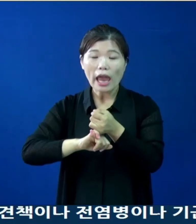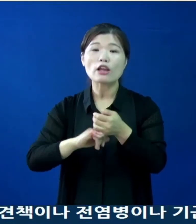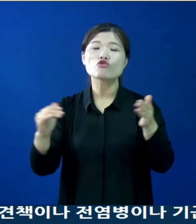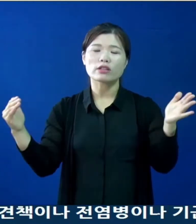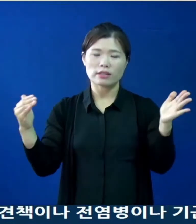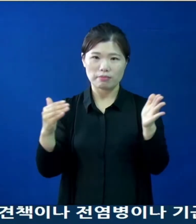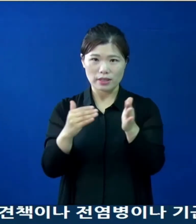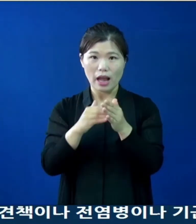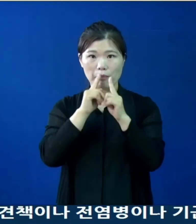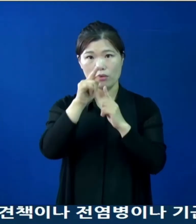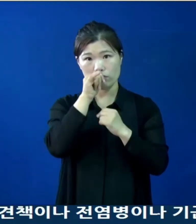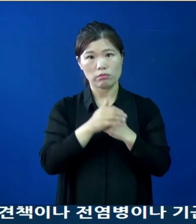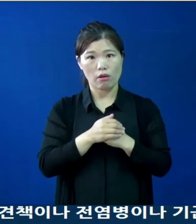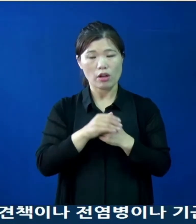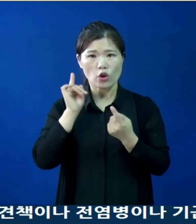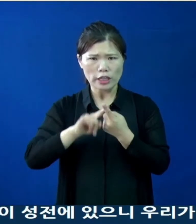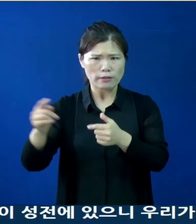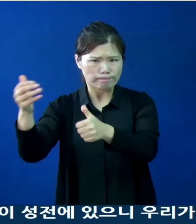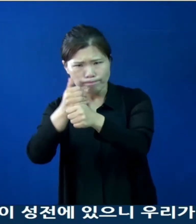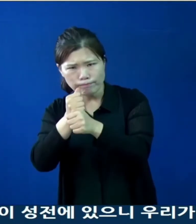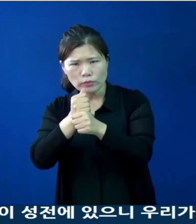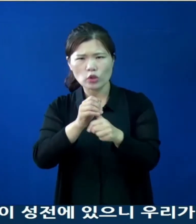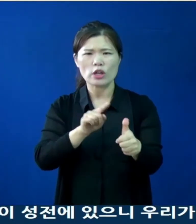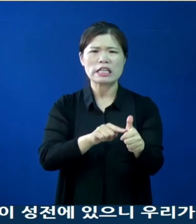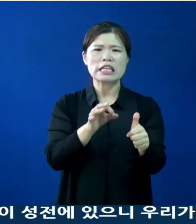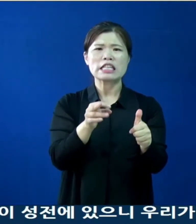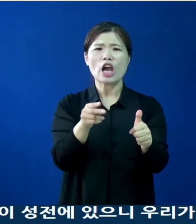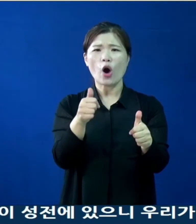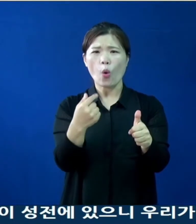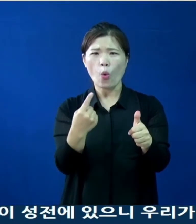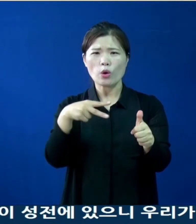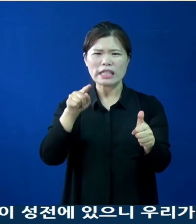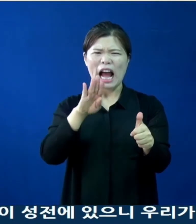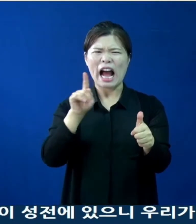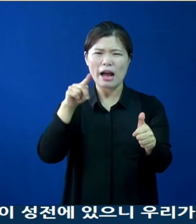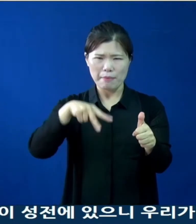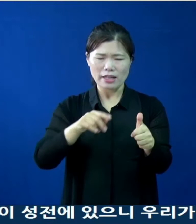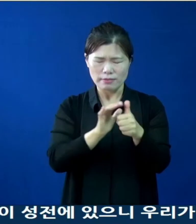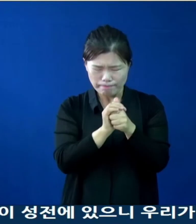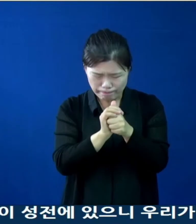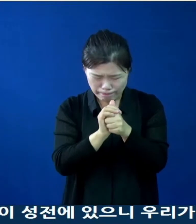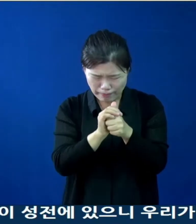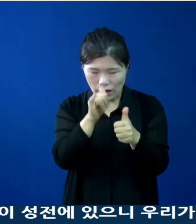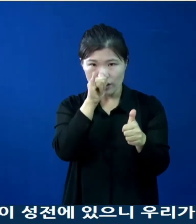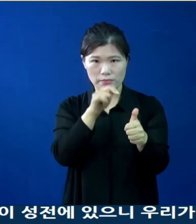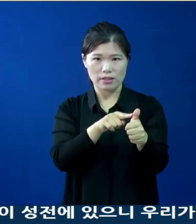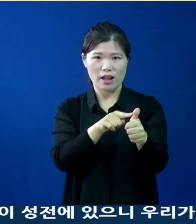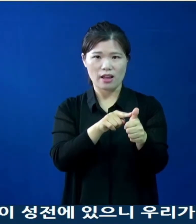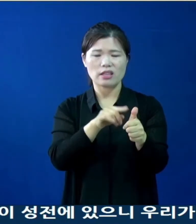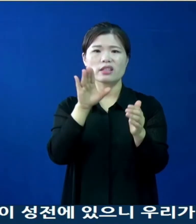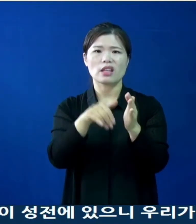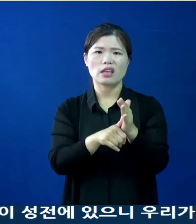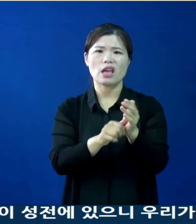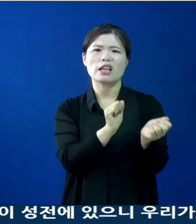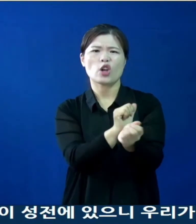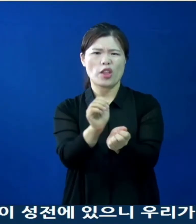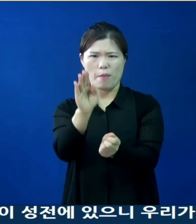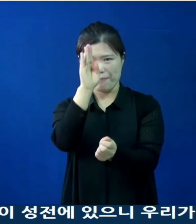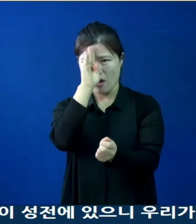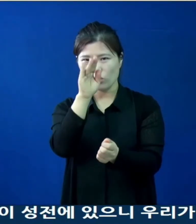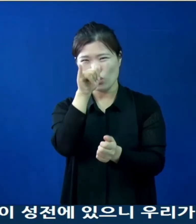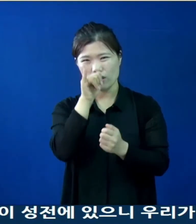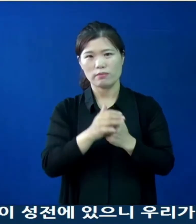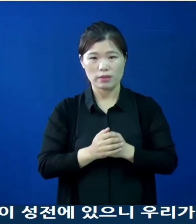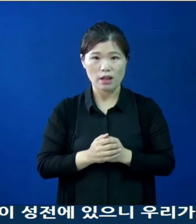그 약속을 붙들고 여호사밧이 기도하는데 그 가운데 뭐 있습니까? 전염병.